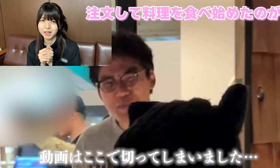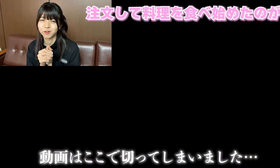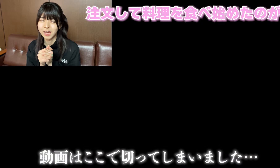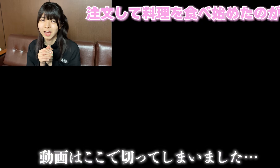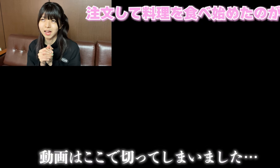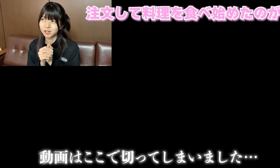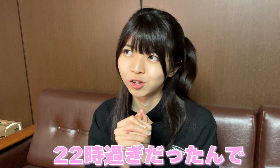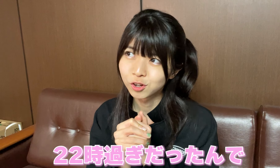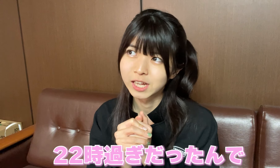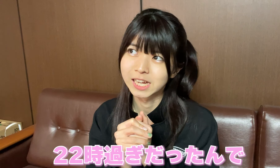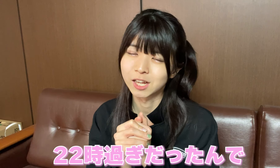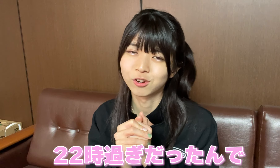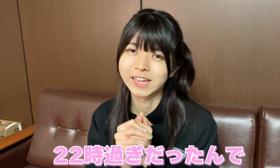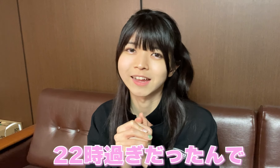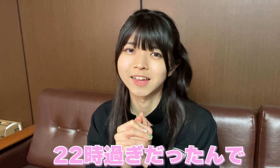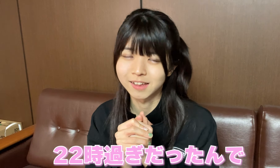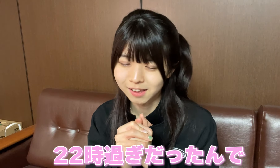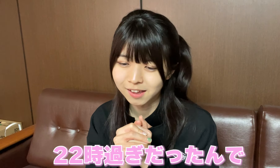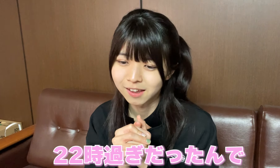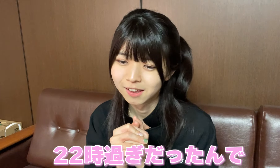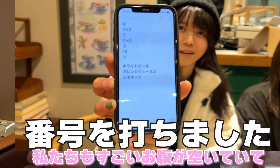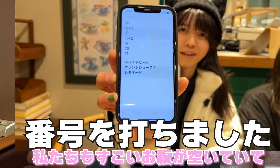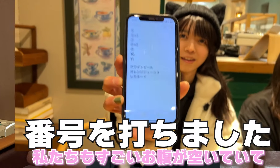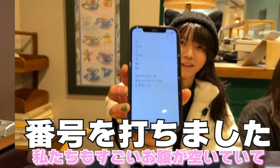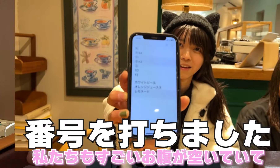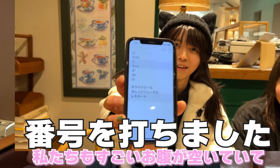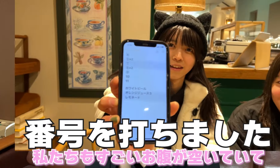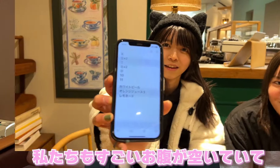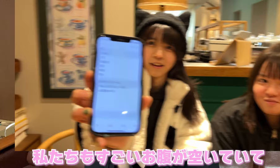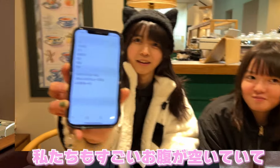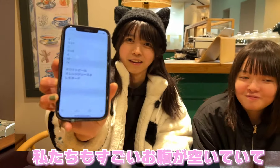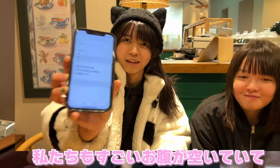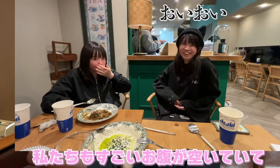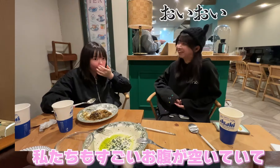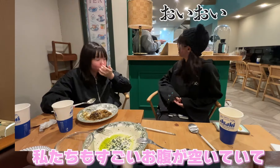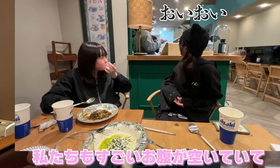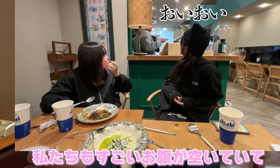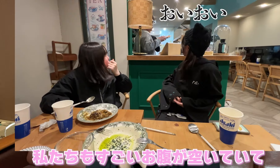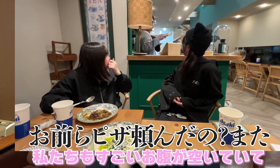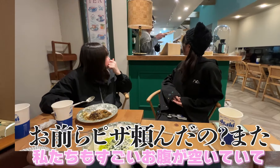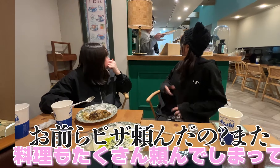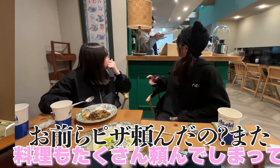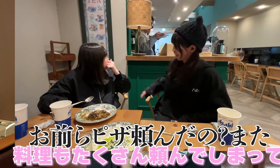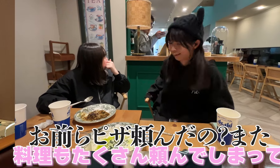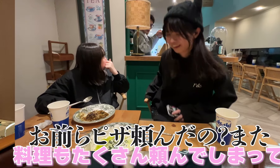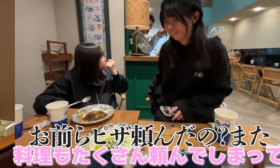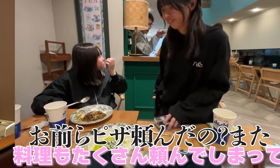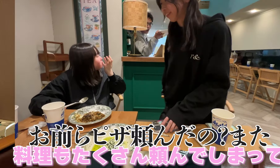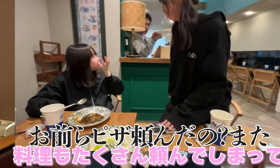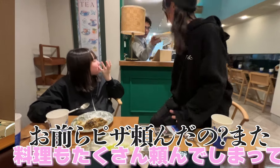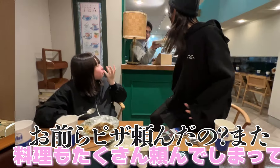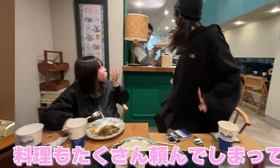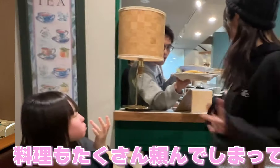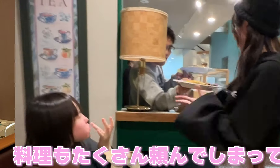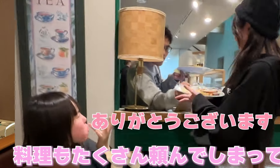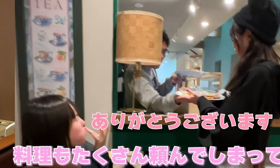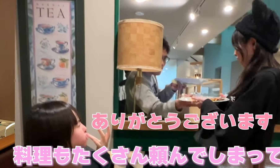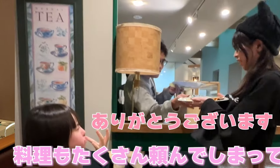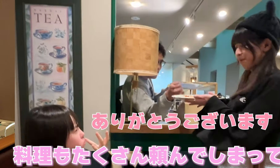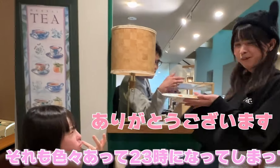のが10時過ぎだったんで、私たちもすごいお腹空いていて料理もたくさん頼んでしまって、ま